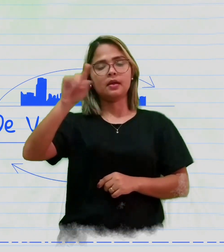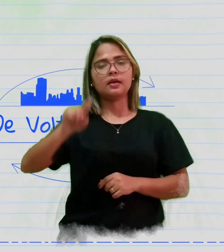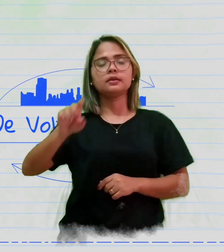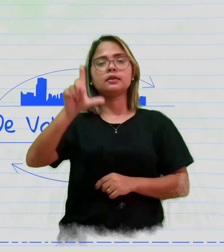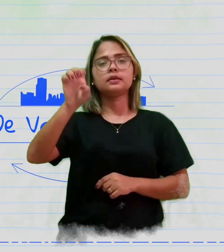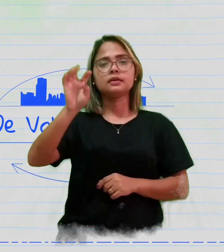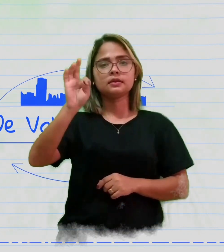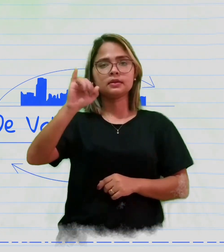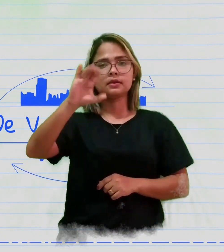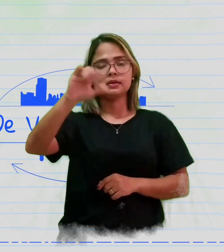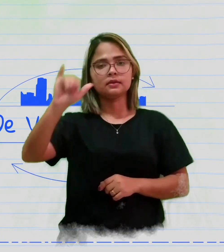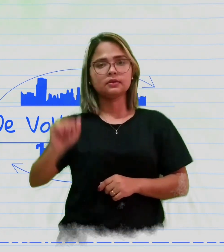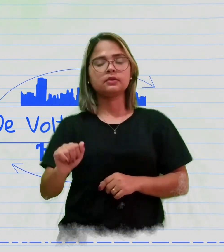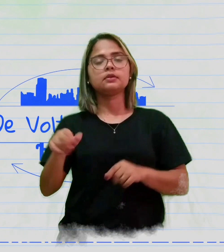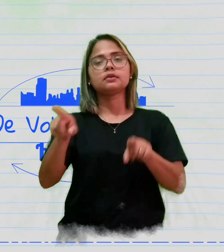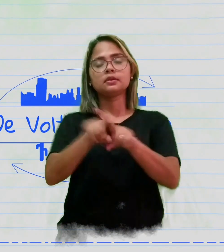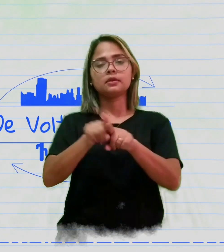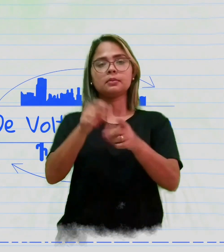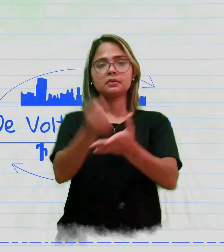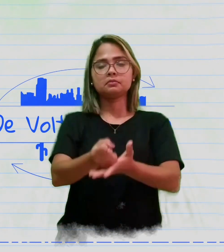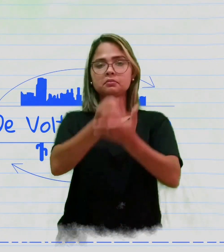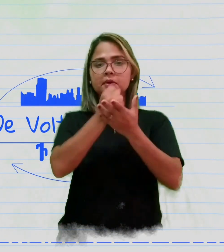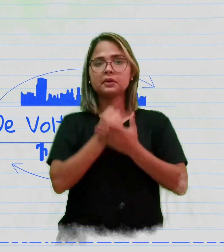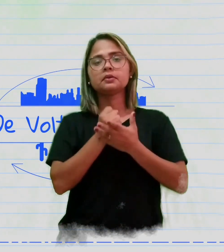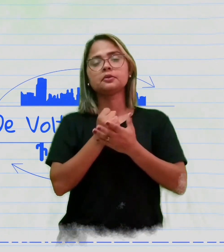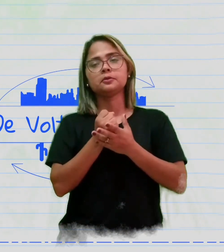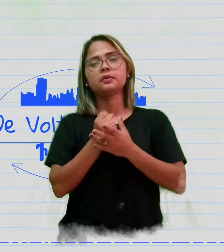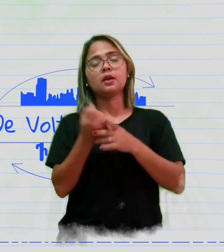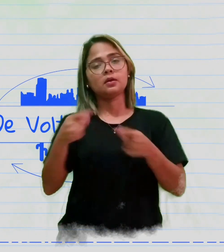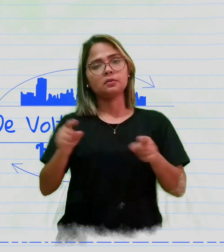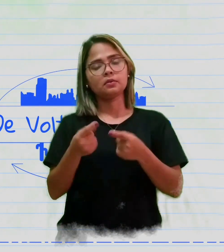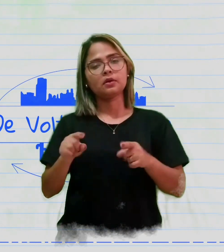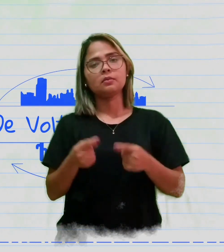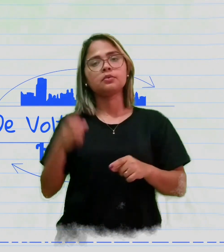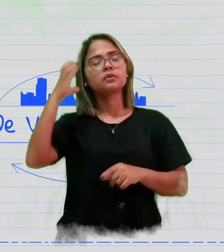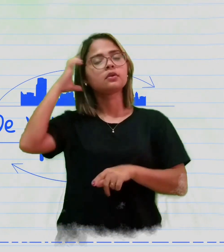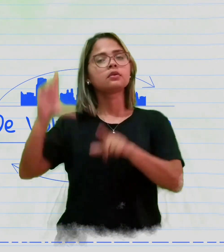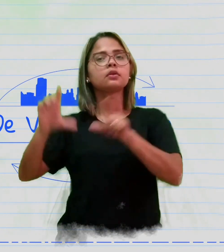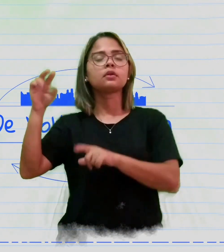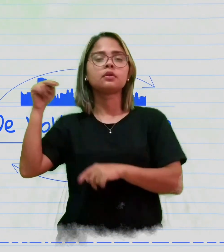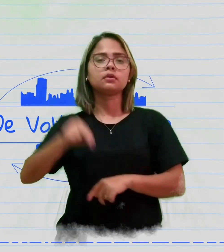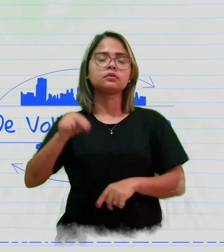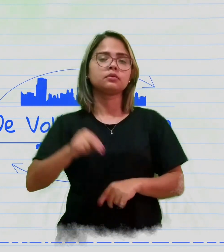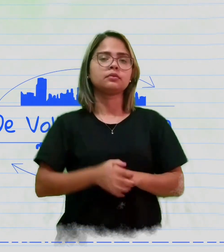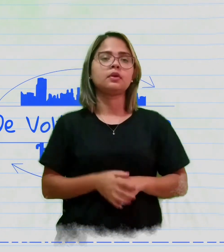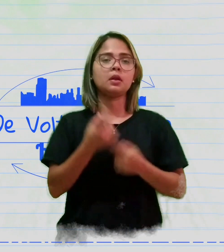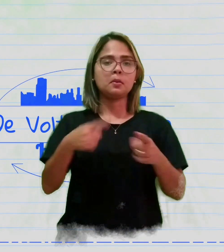muito importante, a nossa intérprete de Libras. Para quem não sabe, esse podcast está disponível no YouTube com intérprete